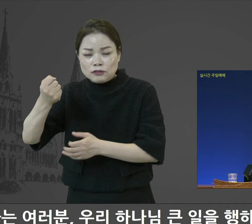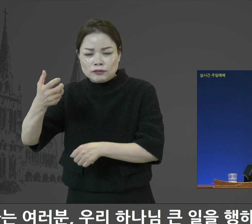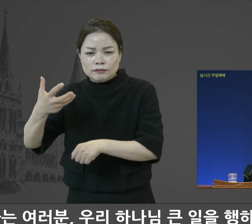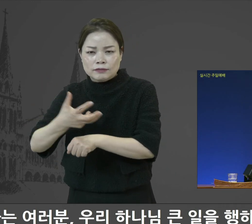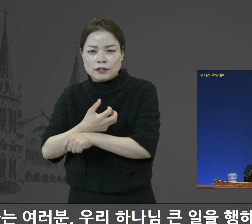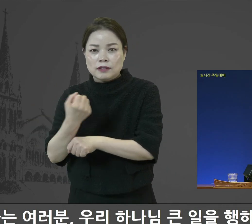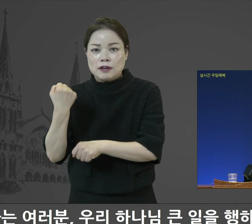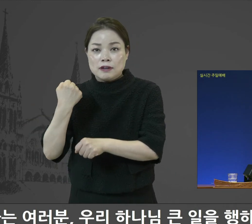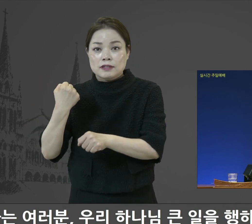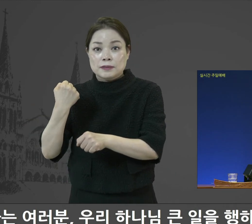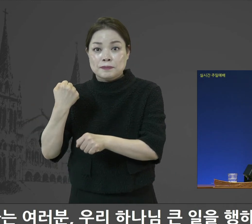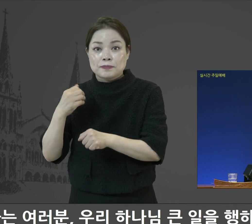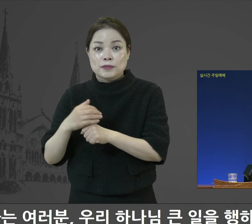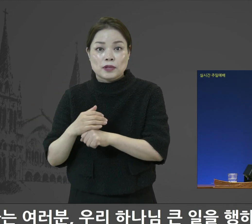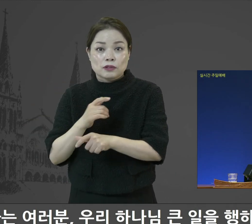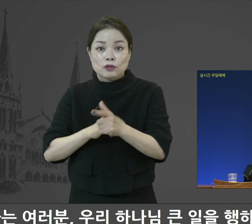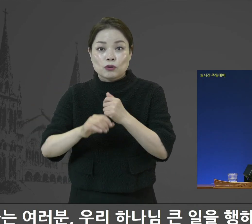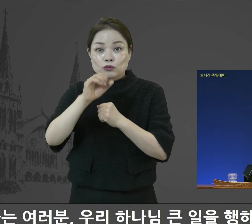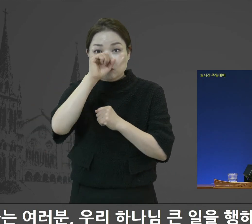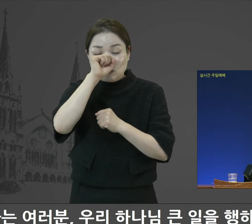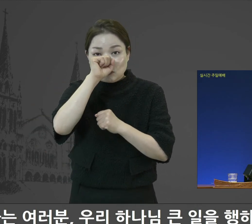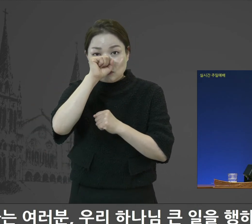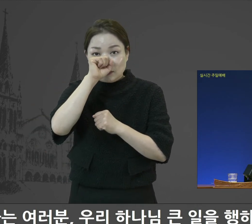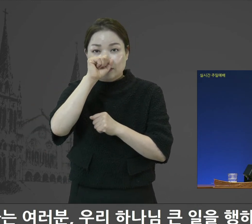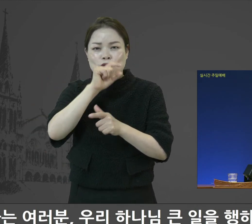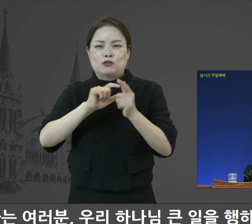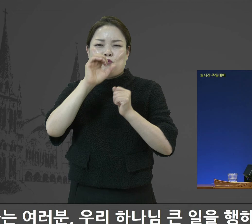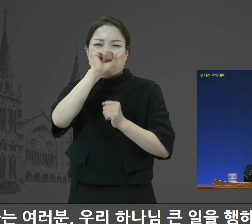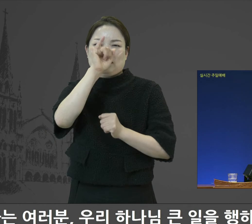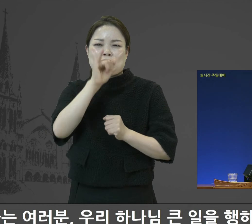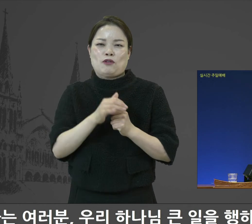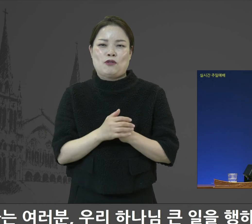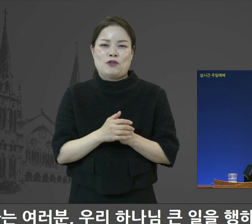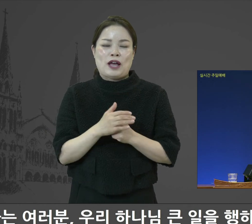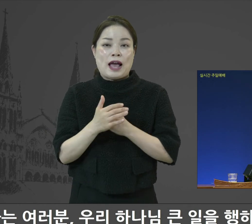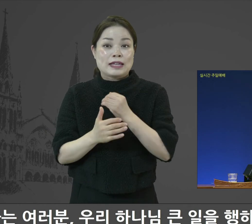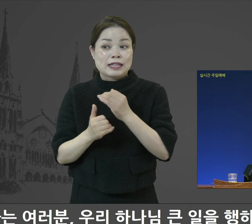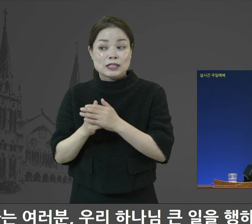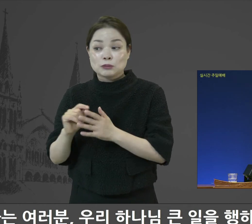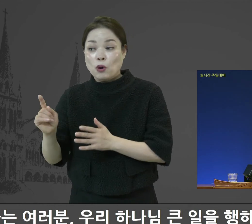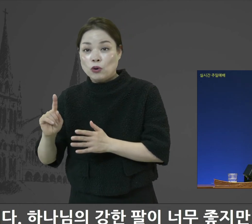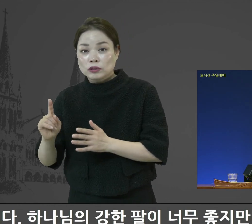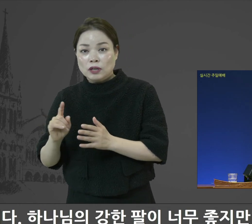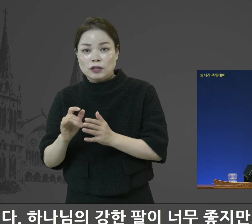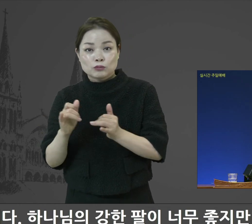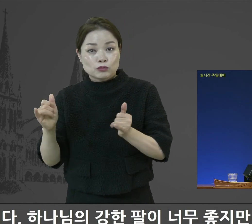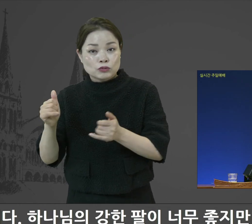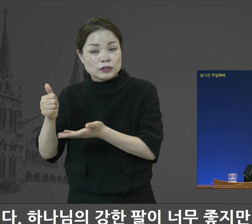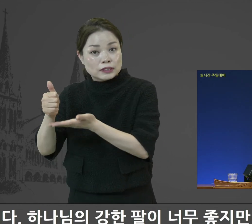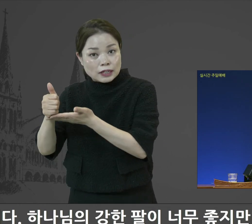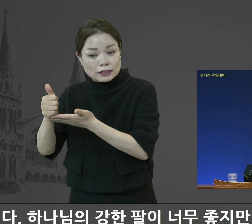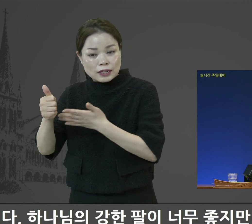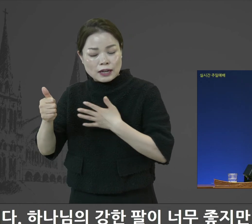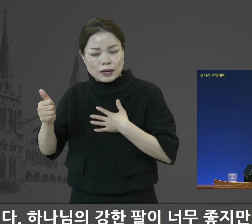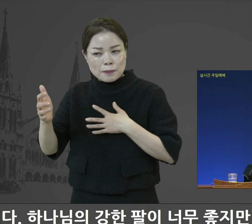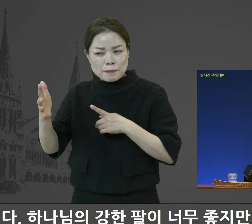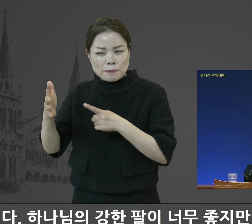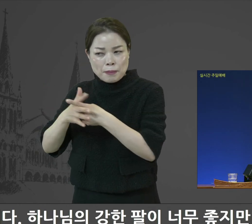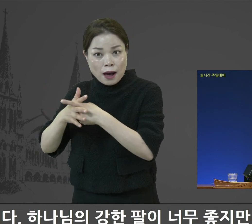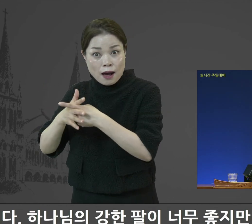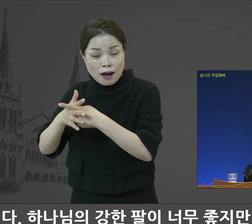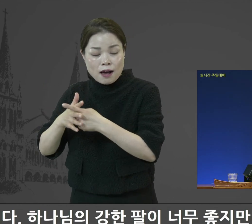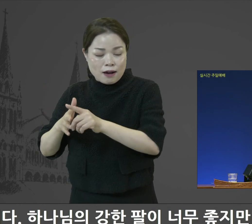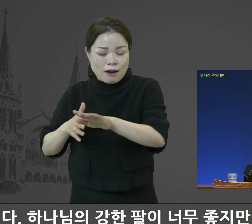너무 좋습니다. 그런데 더 좋은 건 뭔지 아세요? 그 하나님이 어떤 분이시라는 것을 알 때 더